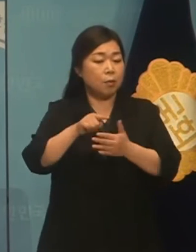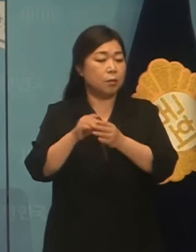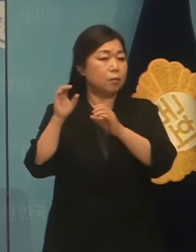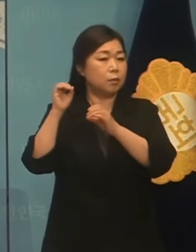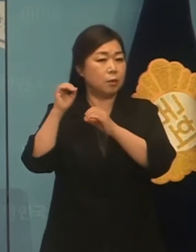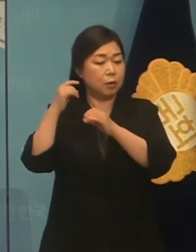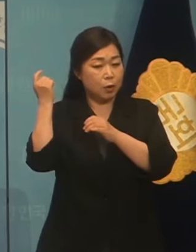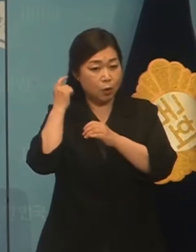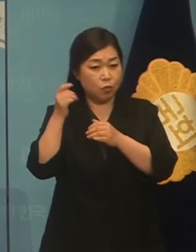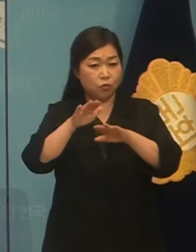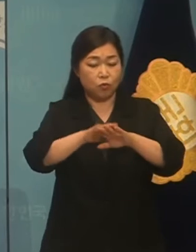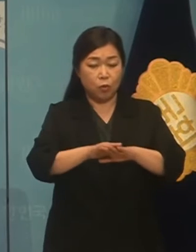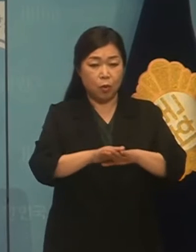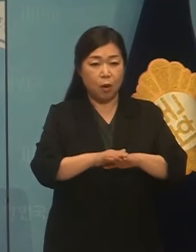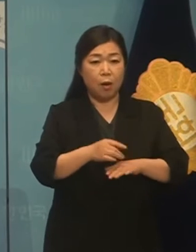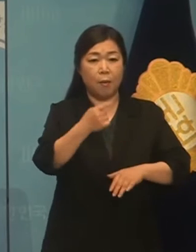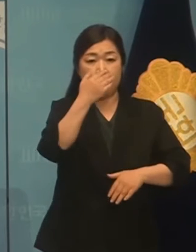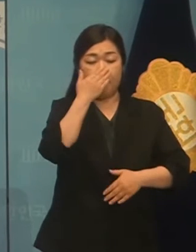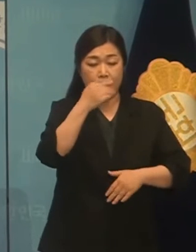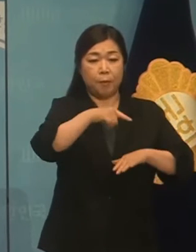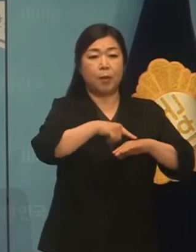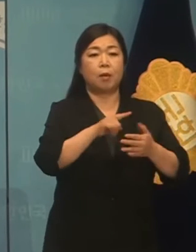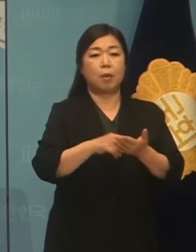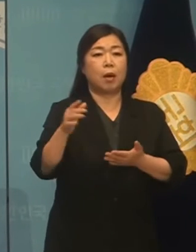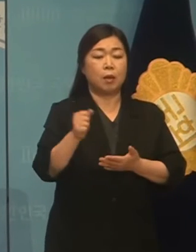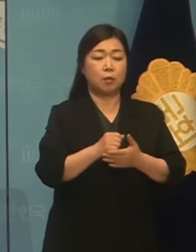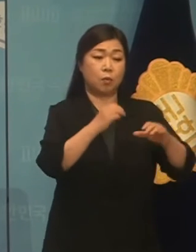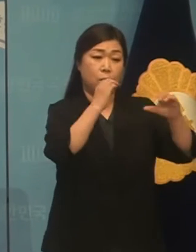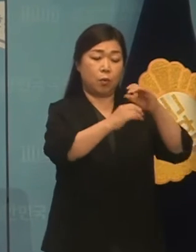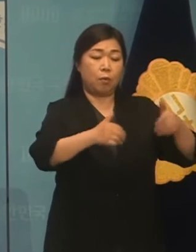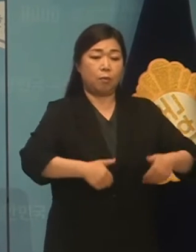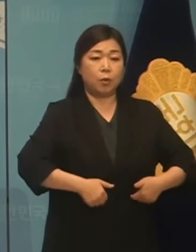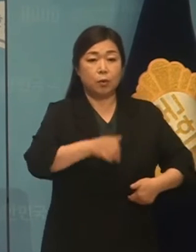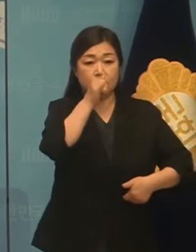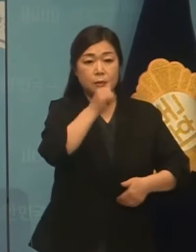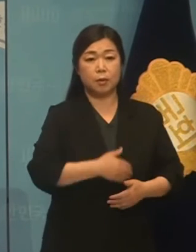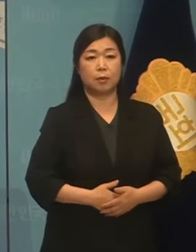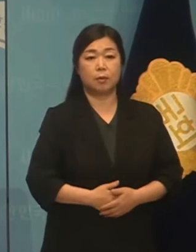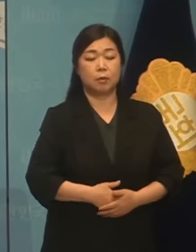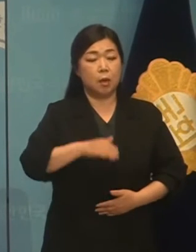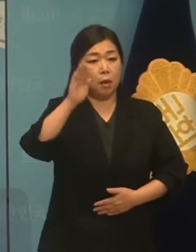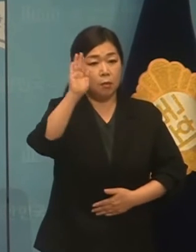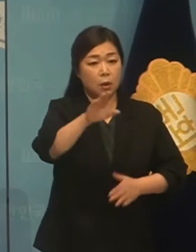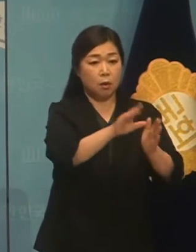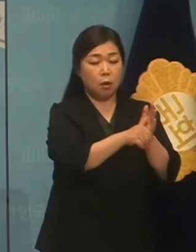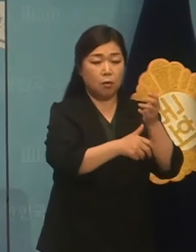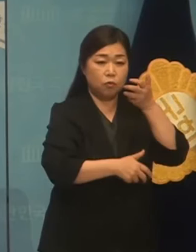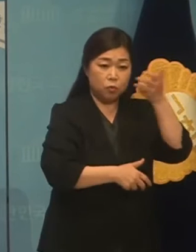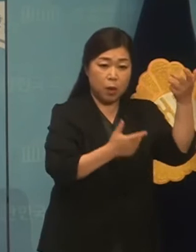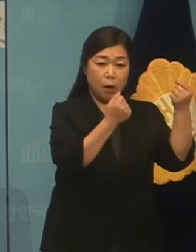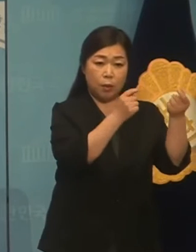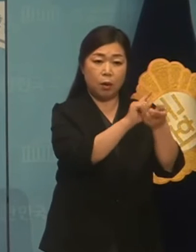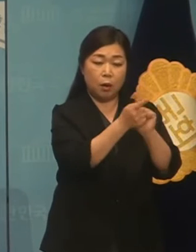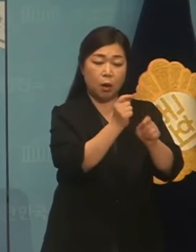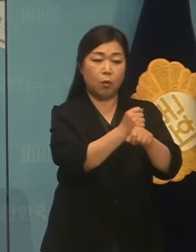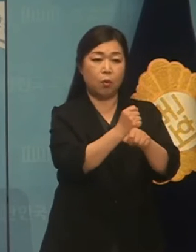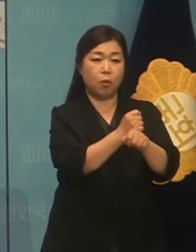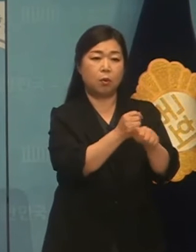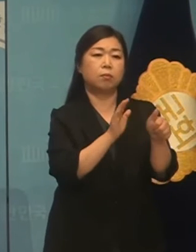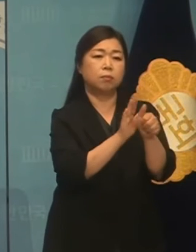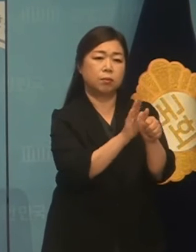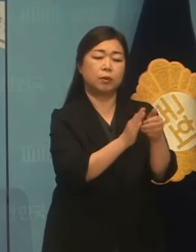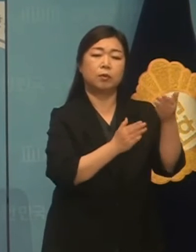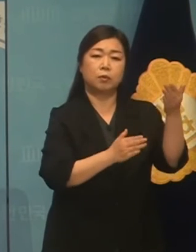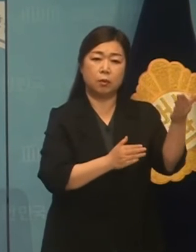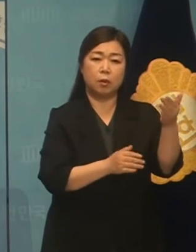마음으로 국민과 소통할 줄 아는 당이 되어야 합니다. 미래 세대와 꿈을 공유하고 그들의 등을